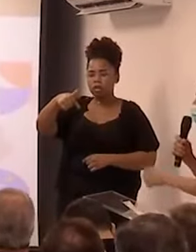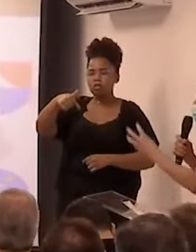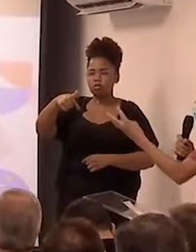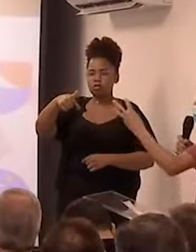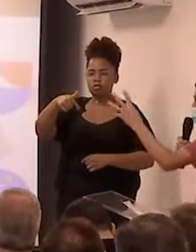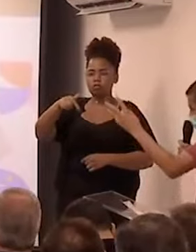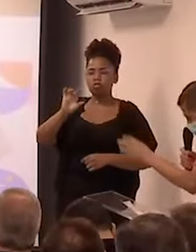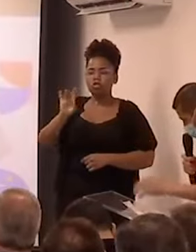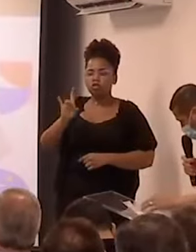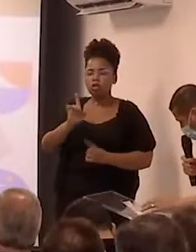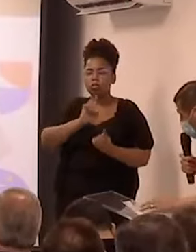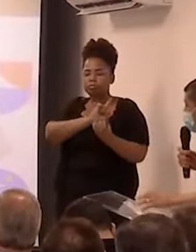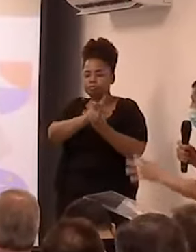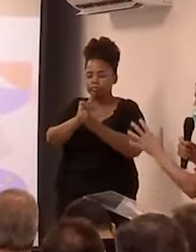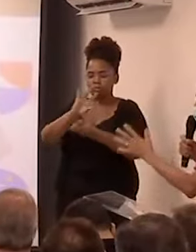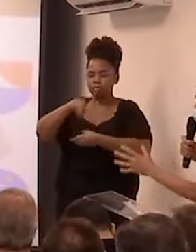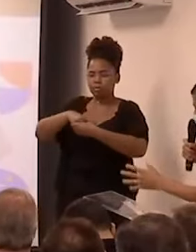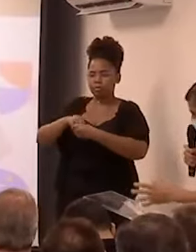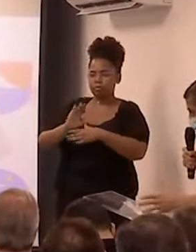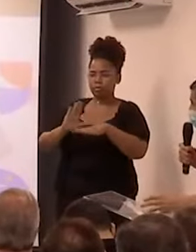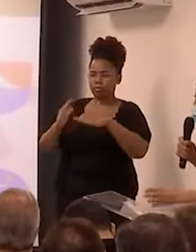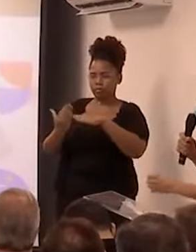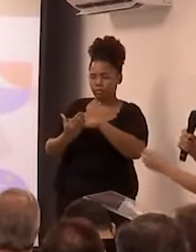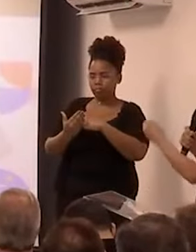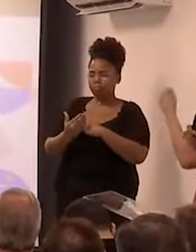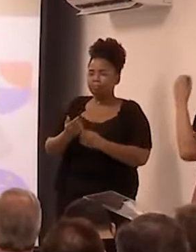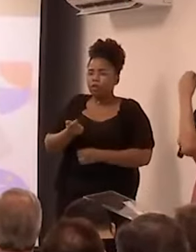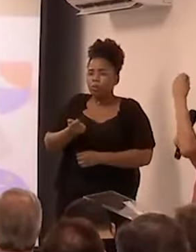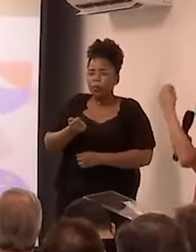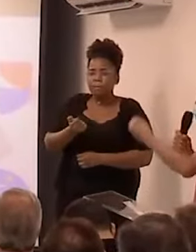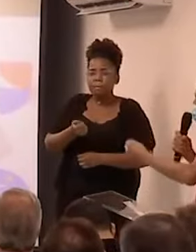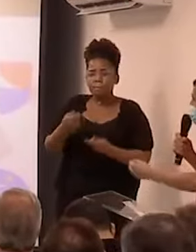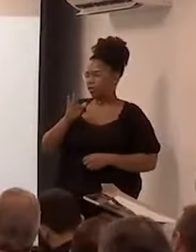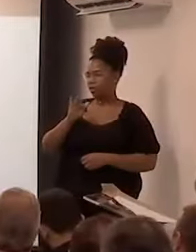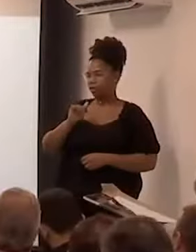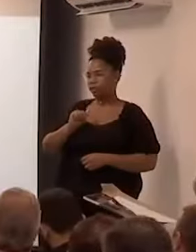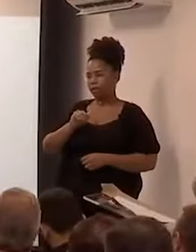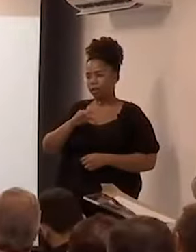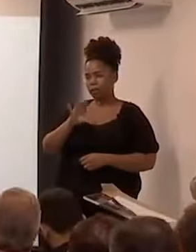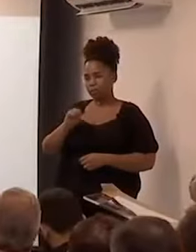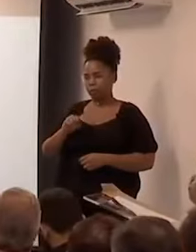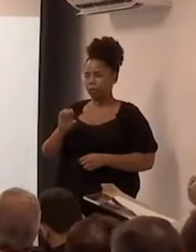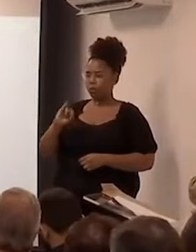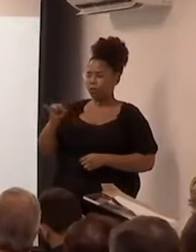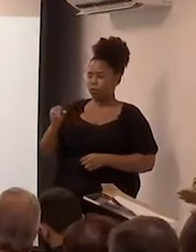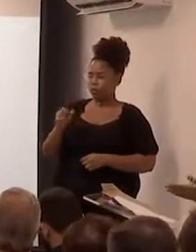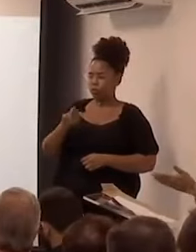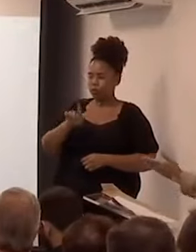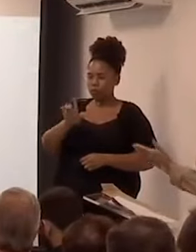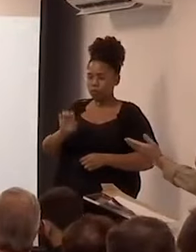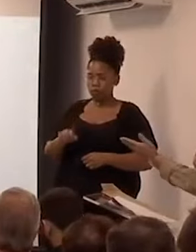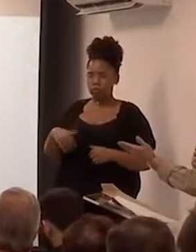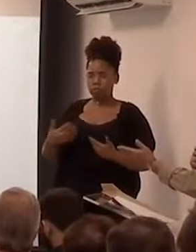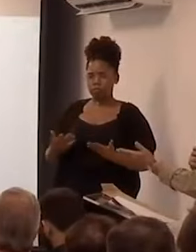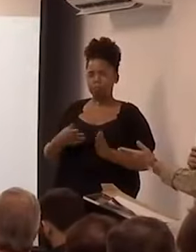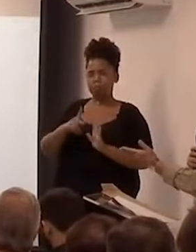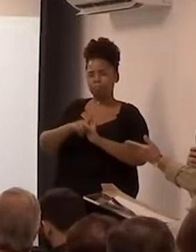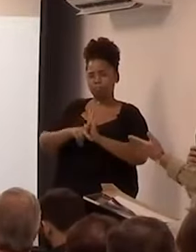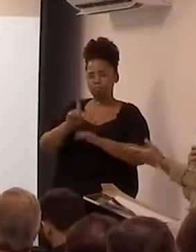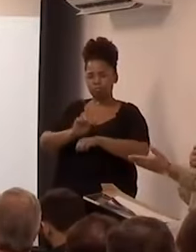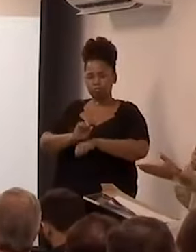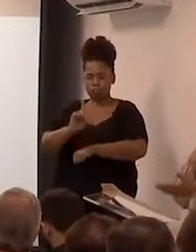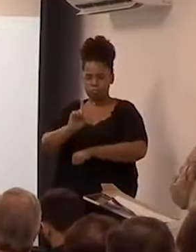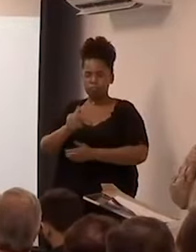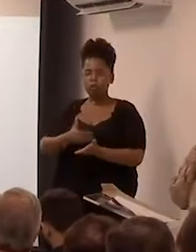CAPS, AMA e UBS só. É pouco. A gente precisa demais. A gente fala de plano diretor falando sobre